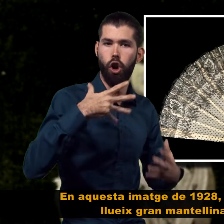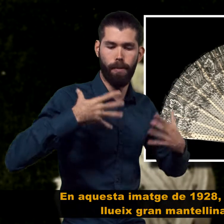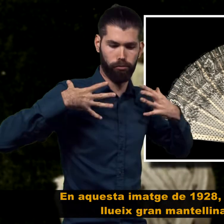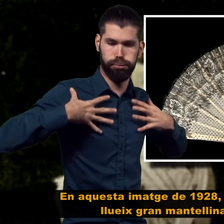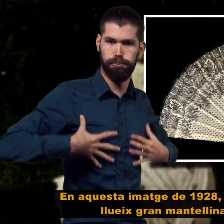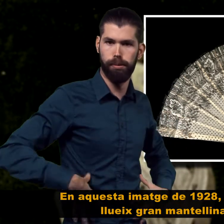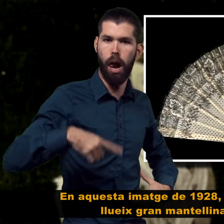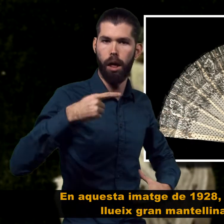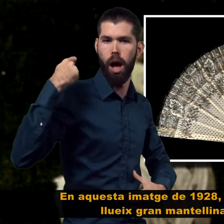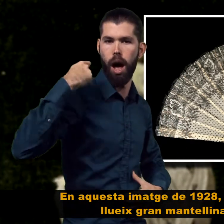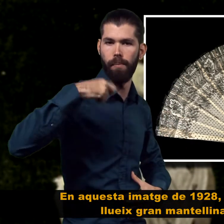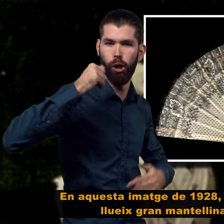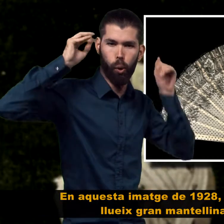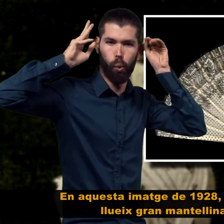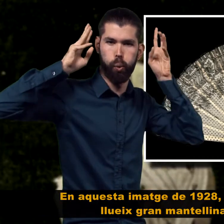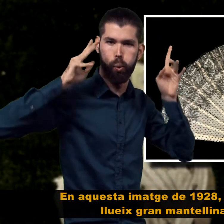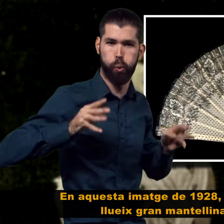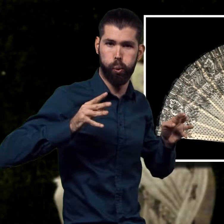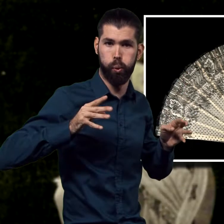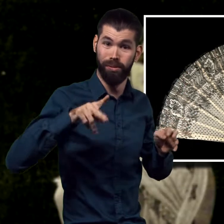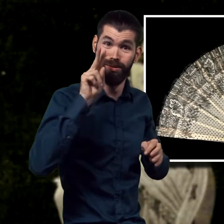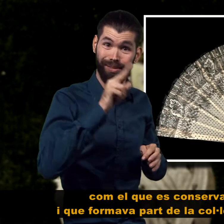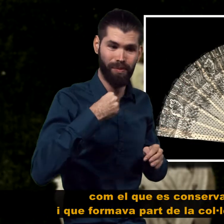i que formava part de la col·lecció de l'artista.